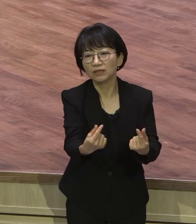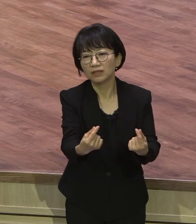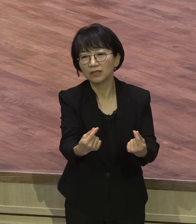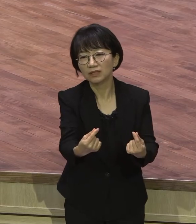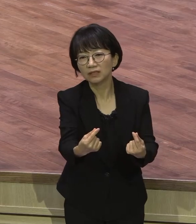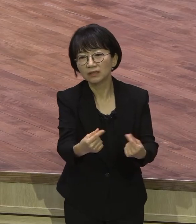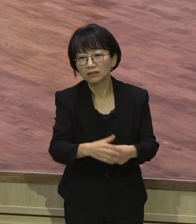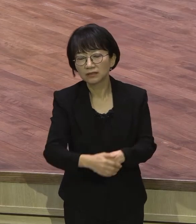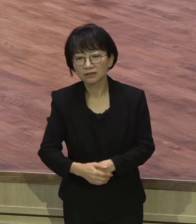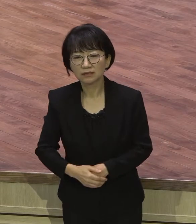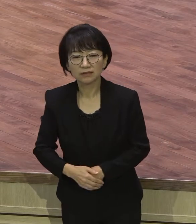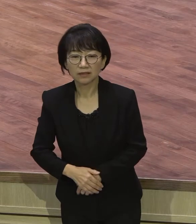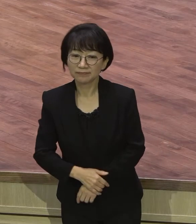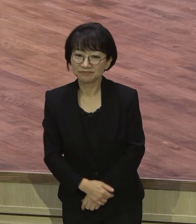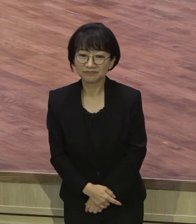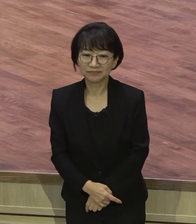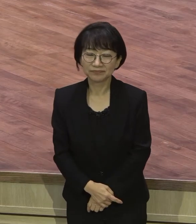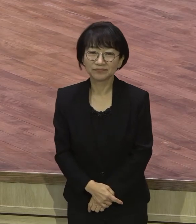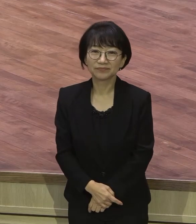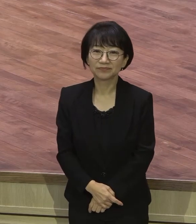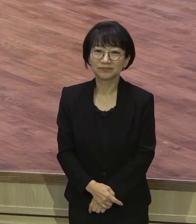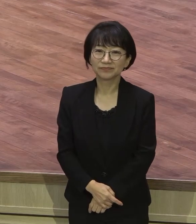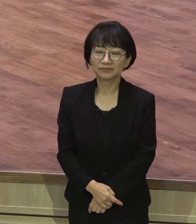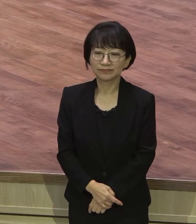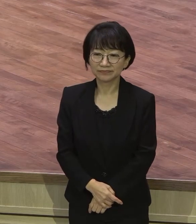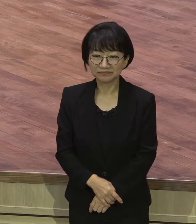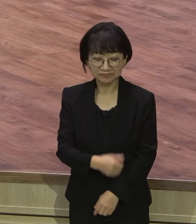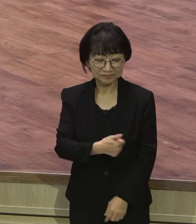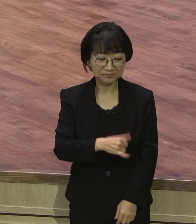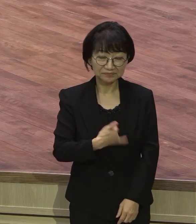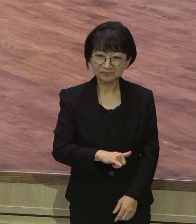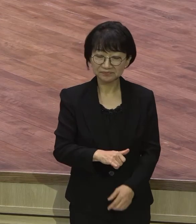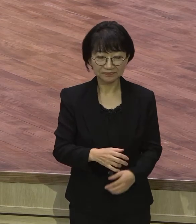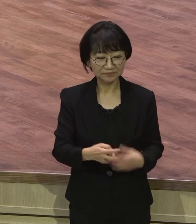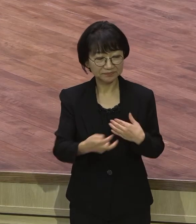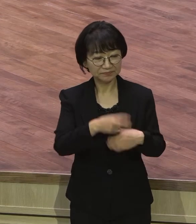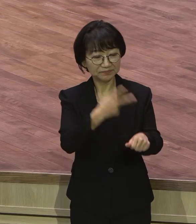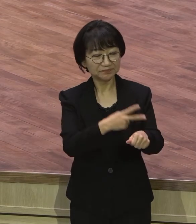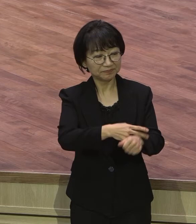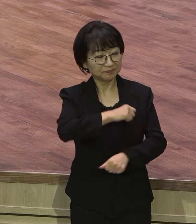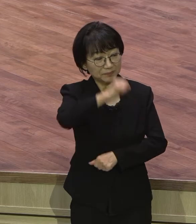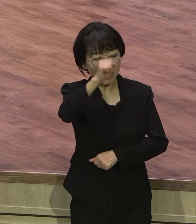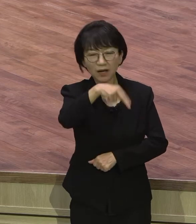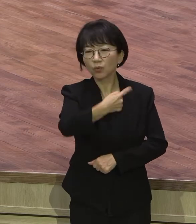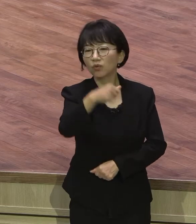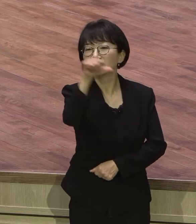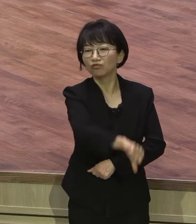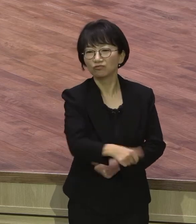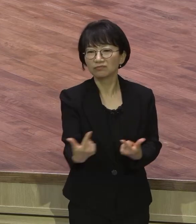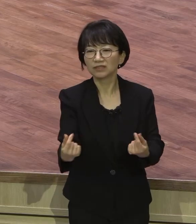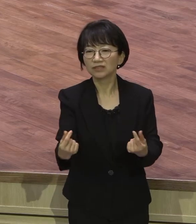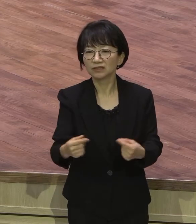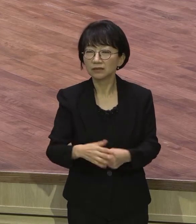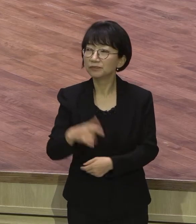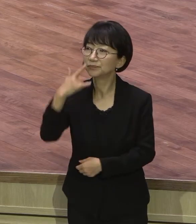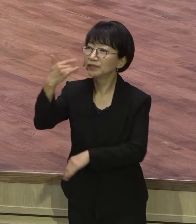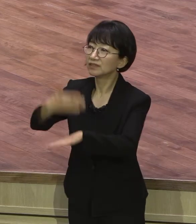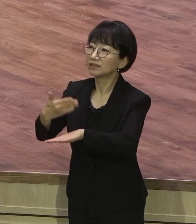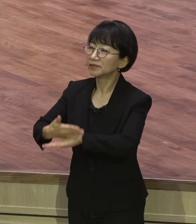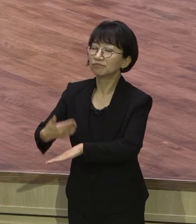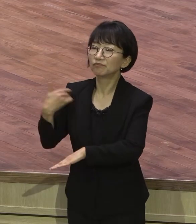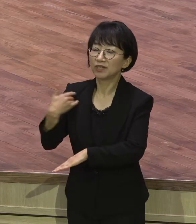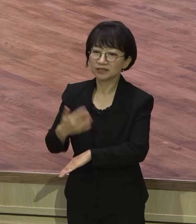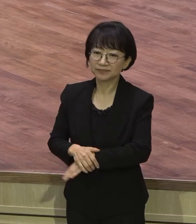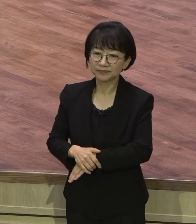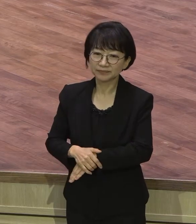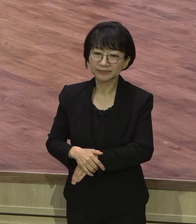이유 없이 무슨 일하든 뭘 하든 그 지가 무슨 뭐 의사가 됐다 판사 검사가 됐다 저주예요. 저주. 지